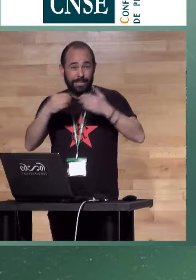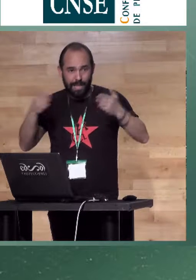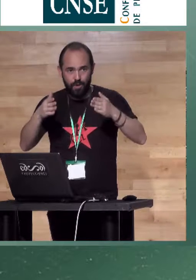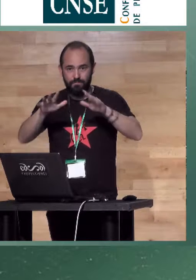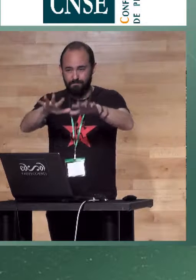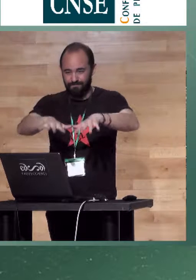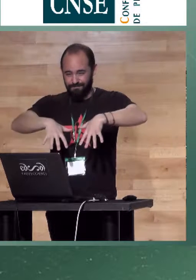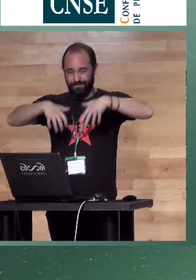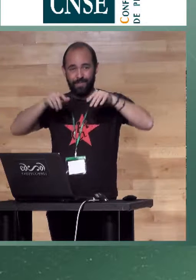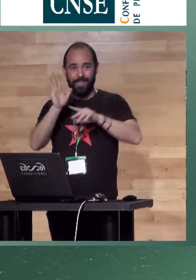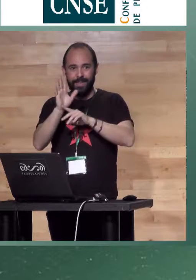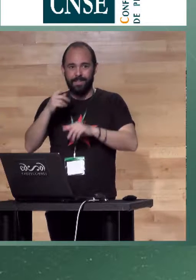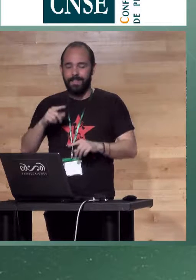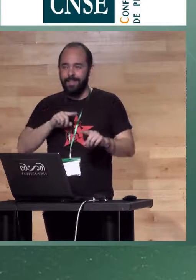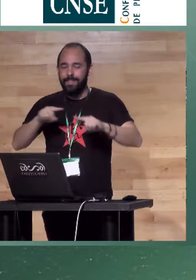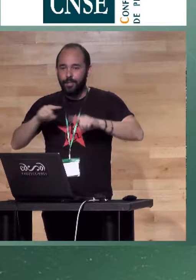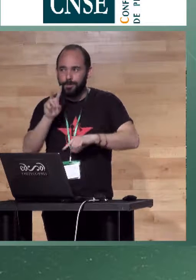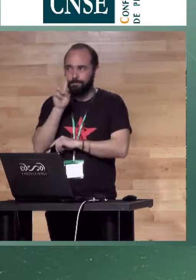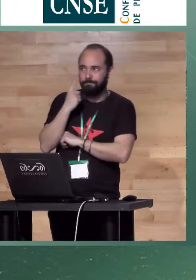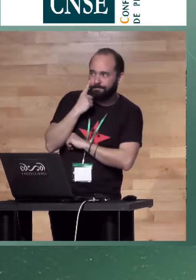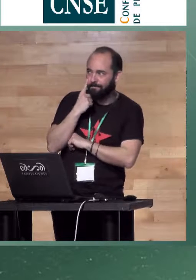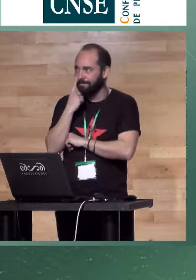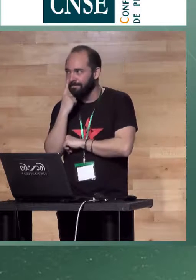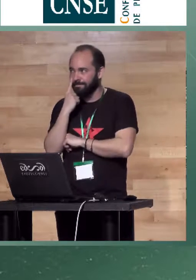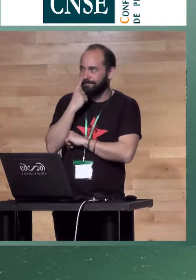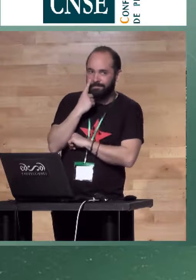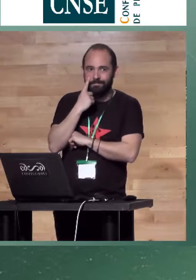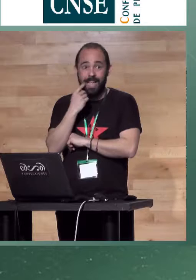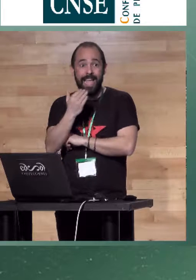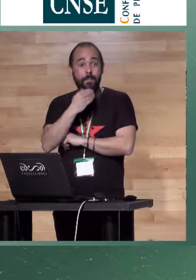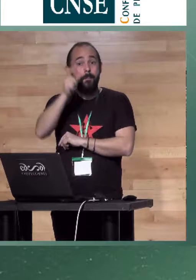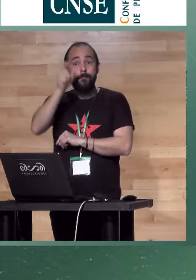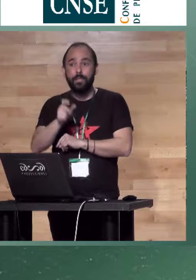películas y cuando empieza, está el salón, el